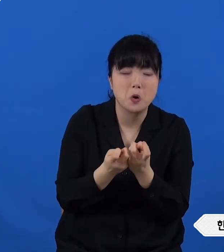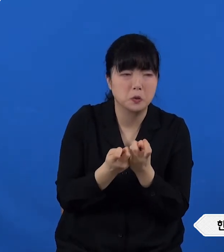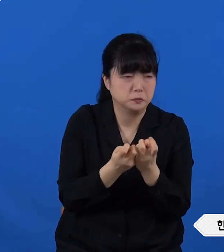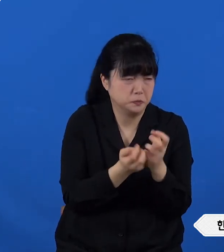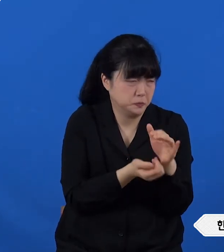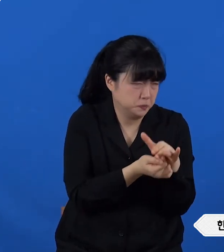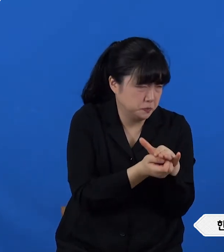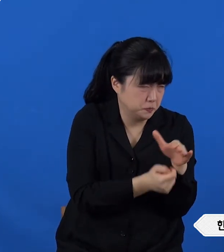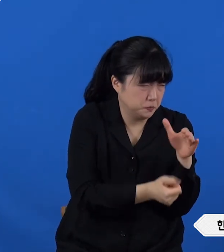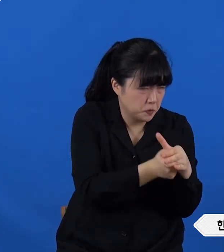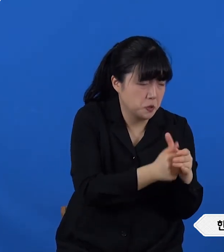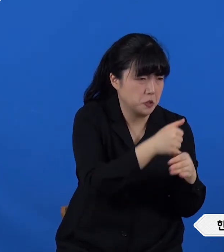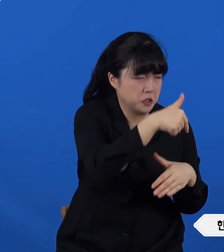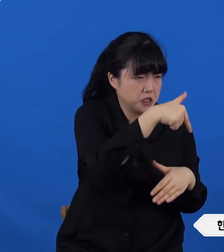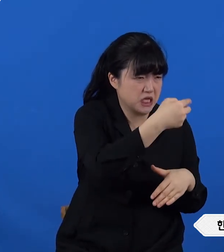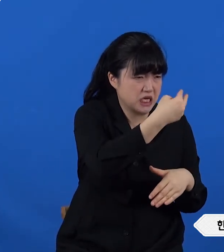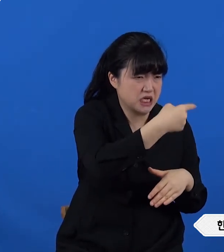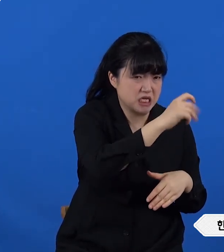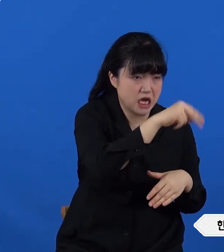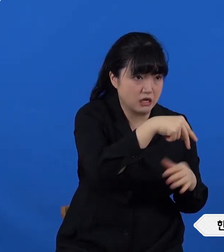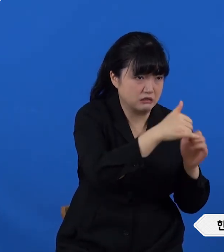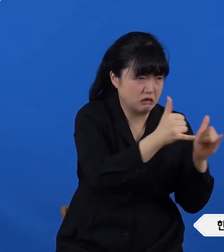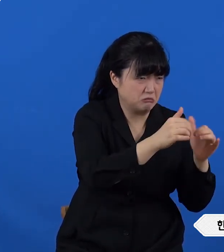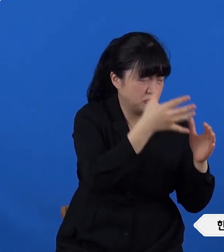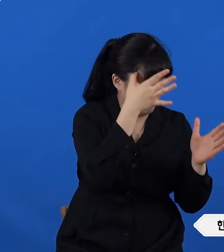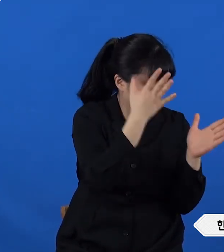이 야베스 길라 사람들 다 죽여버리고,